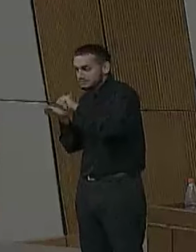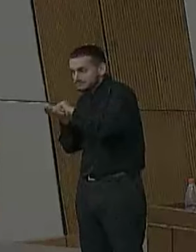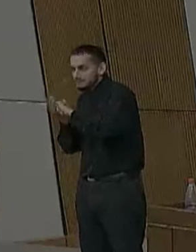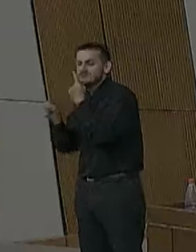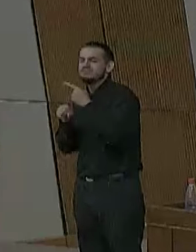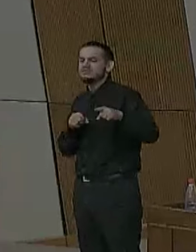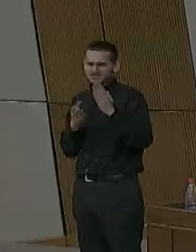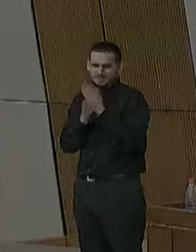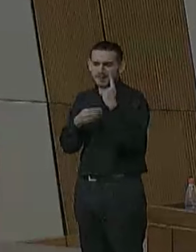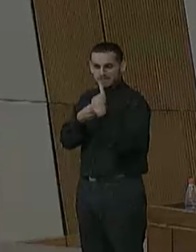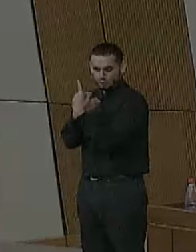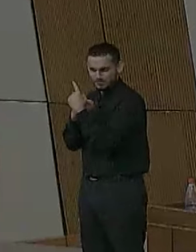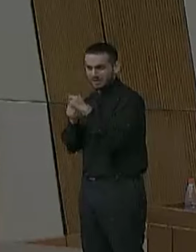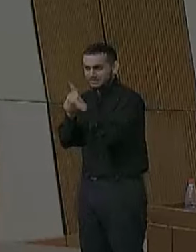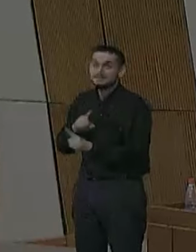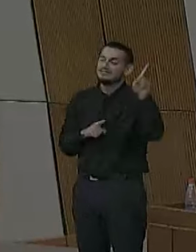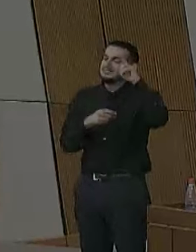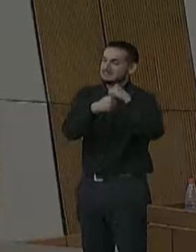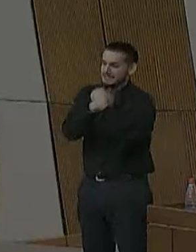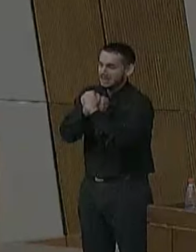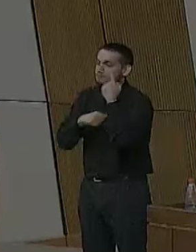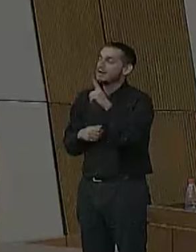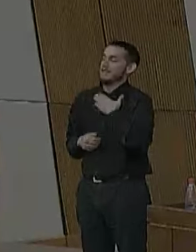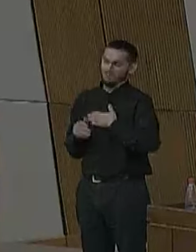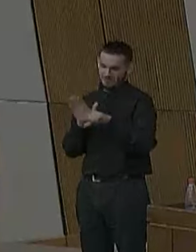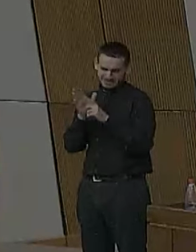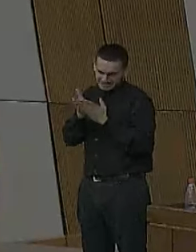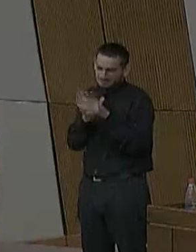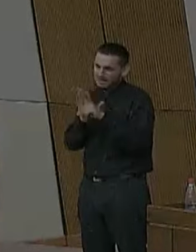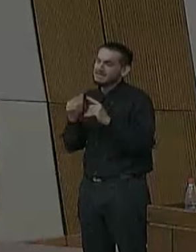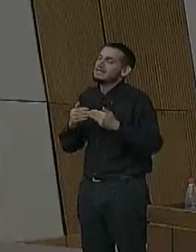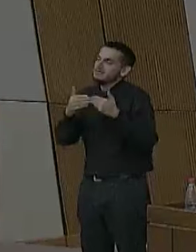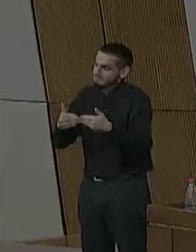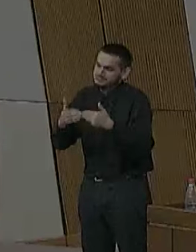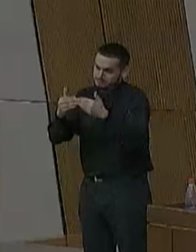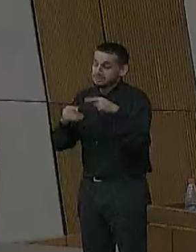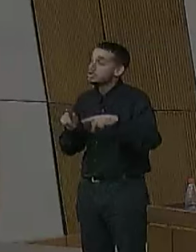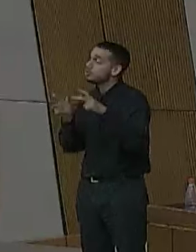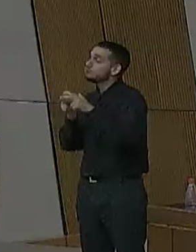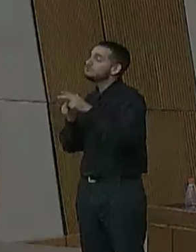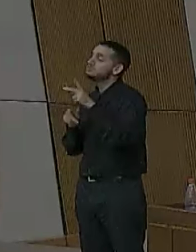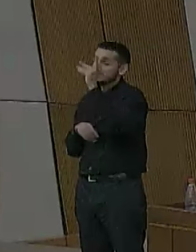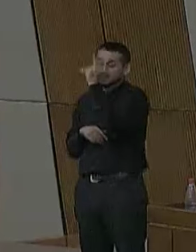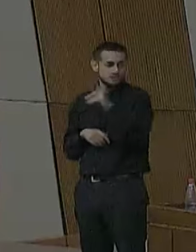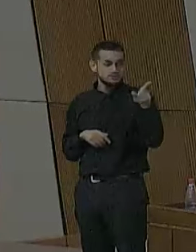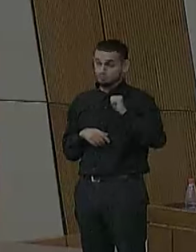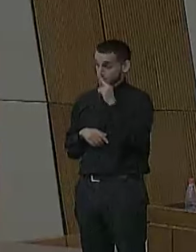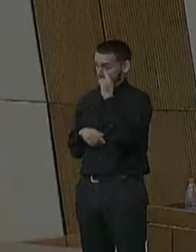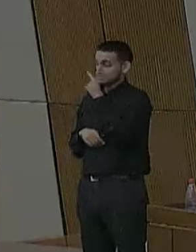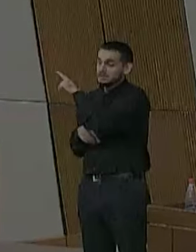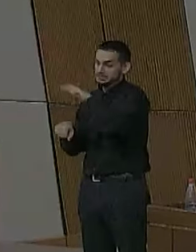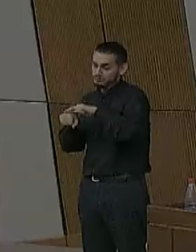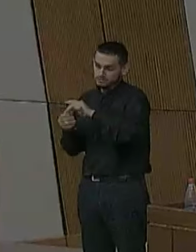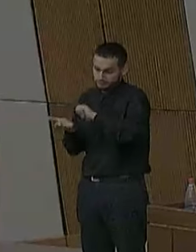ambas cámaras, de las comisiones, en este caso creo que va a ser la Comisión de Discapacidad, la redactora de